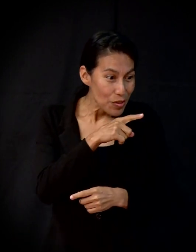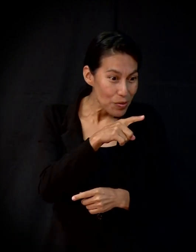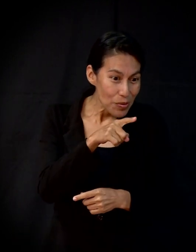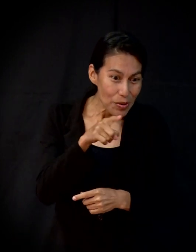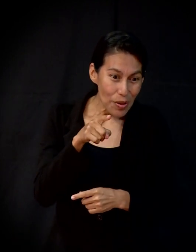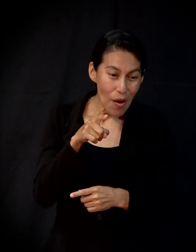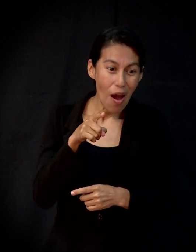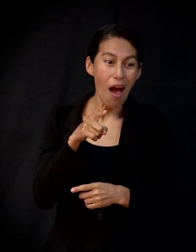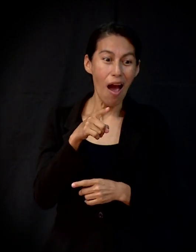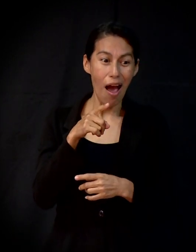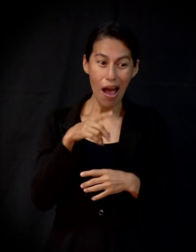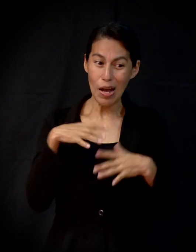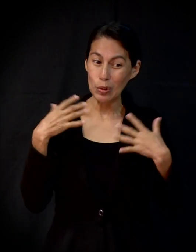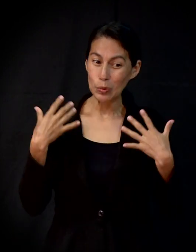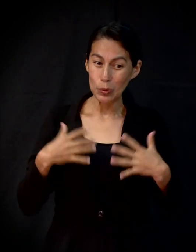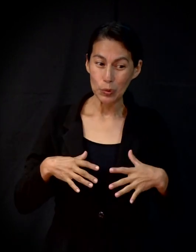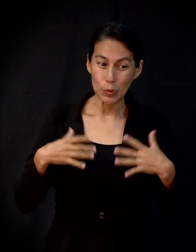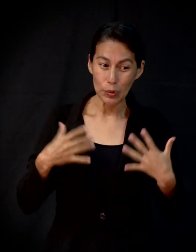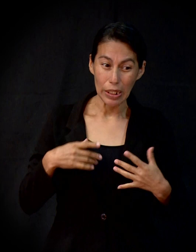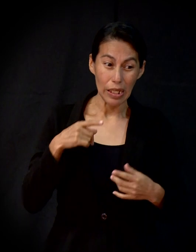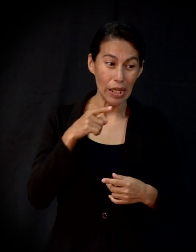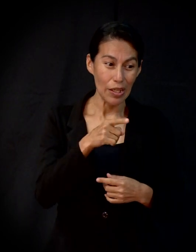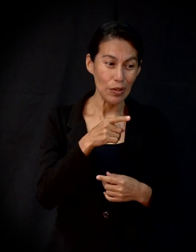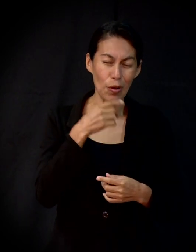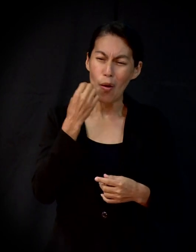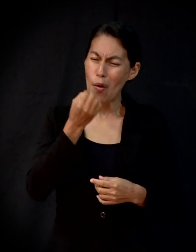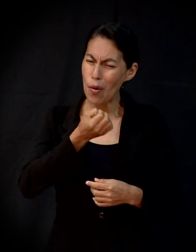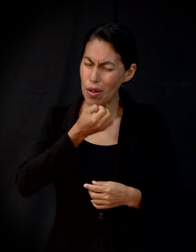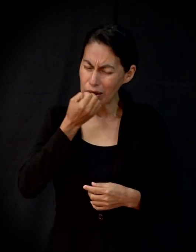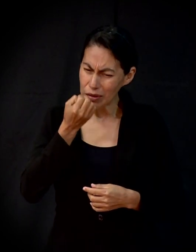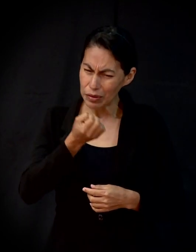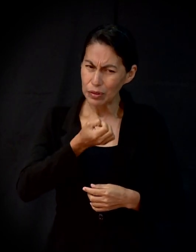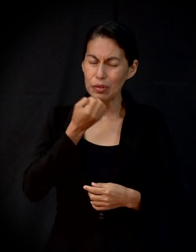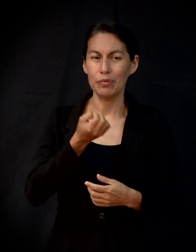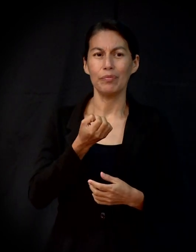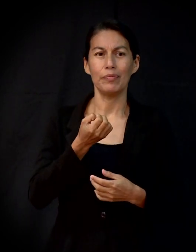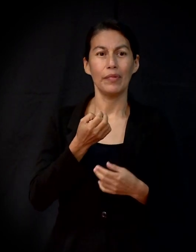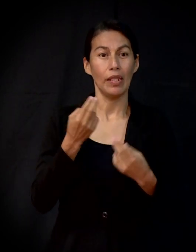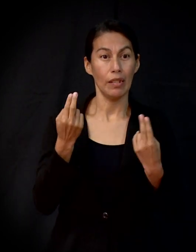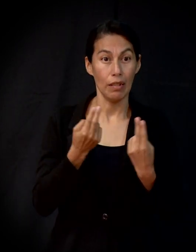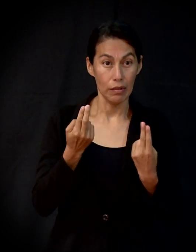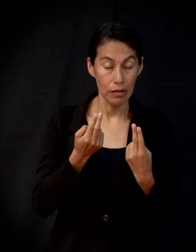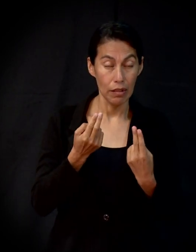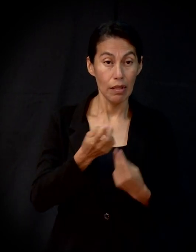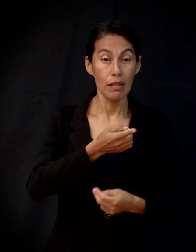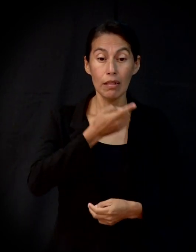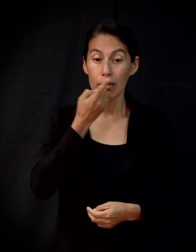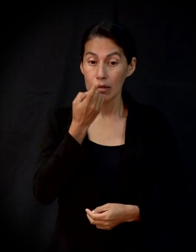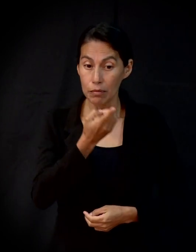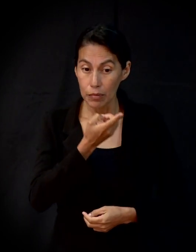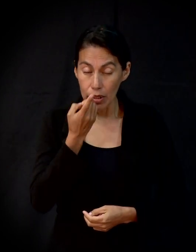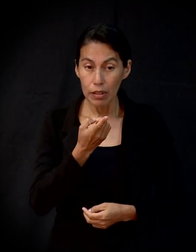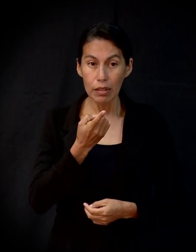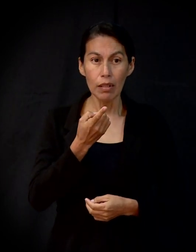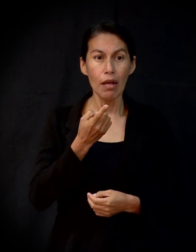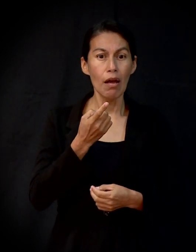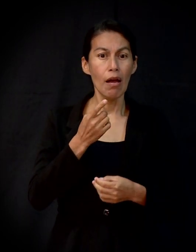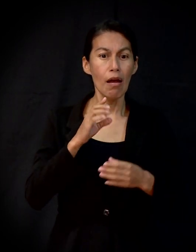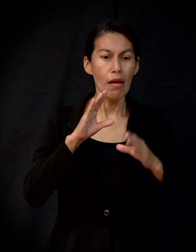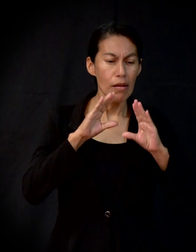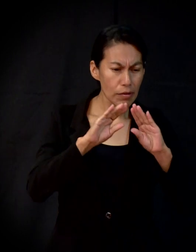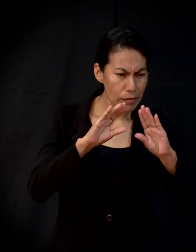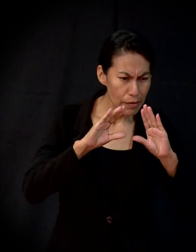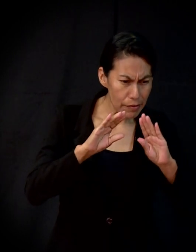para buscar a Dios en oración. Sin duda, ellos necesitan disciplina y también